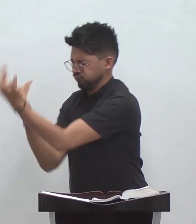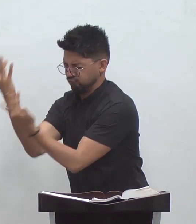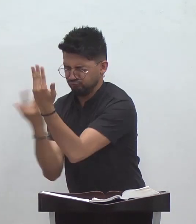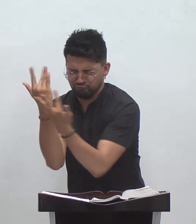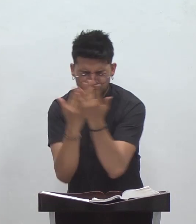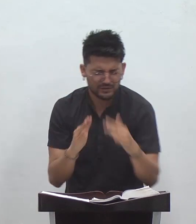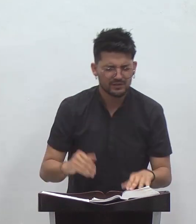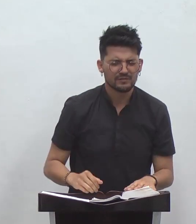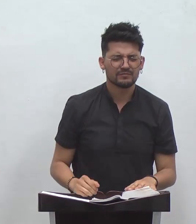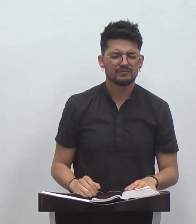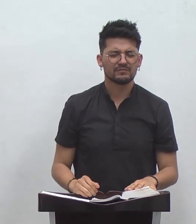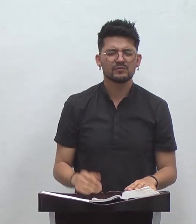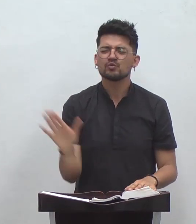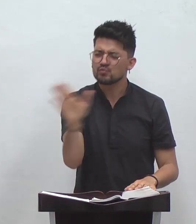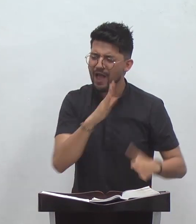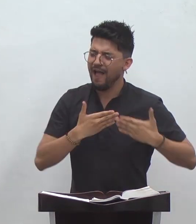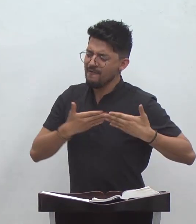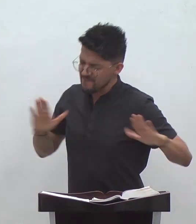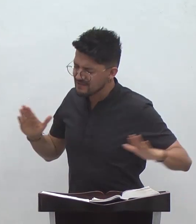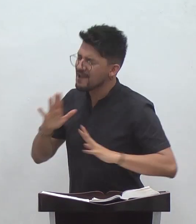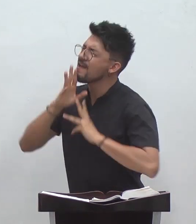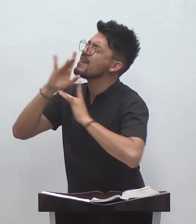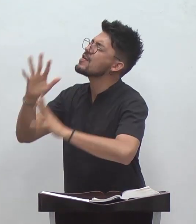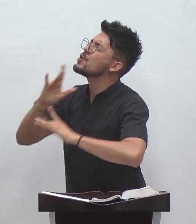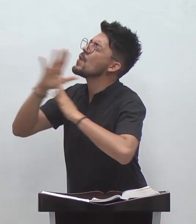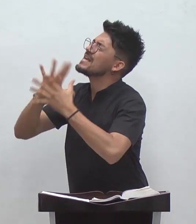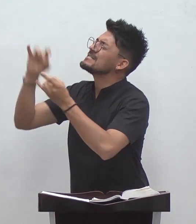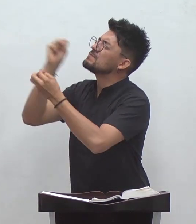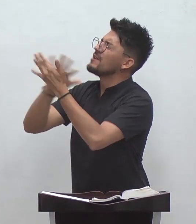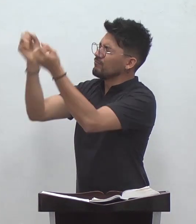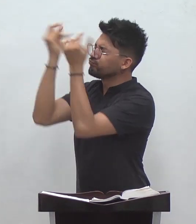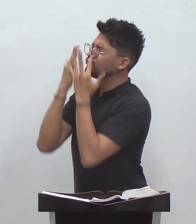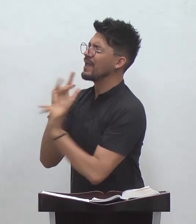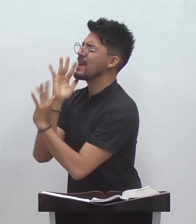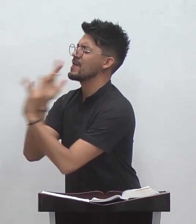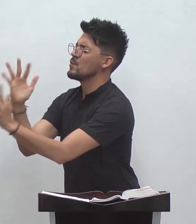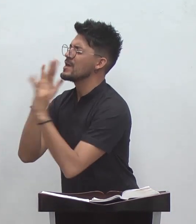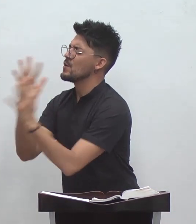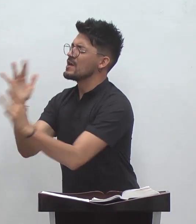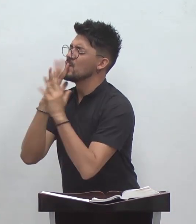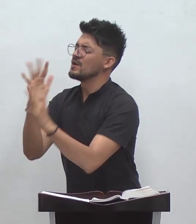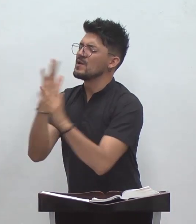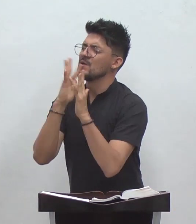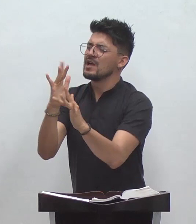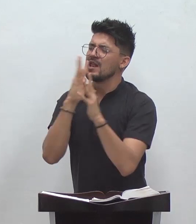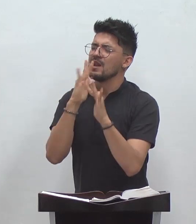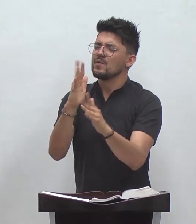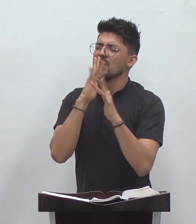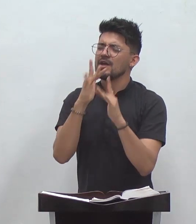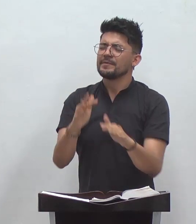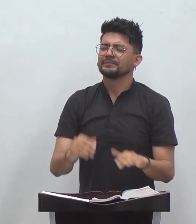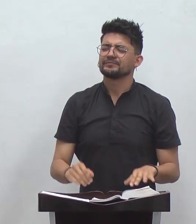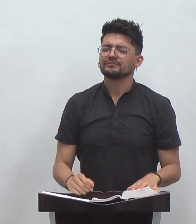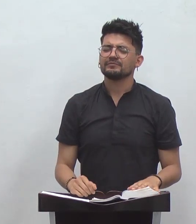sorpréndenos llenándonos hoy, Señor, que nuestro corazón esté dispuesto para recibir tu bautizo y que podamos tener